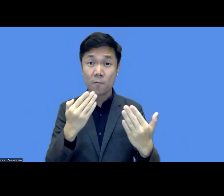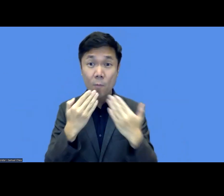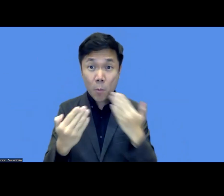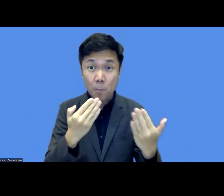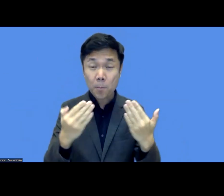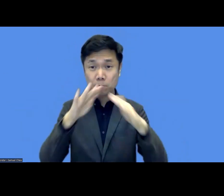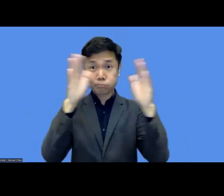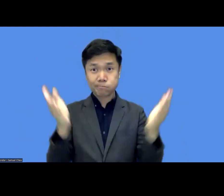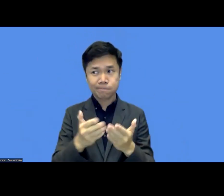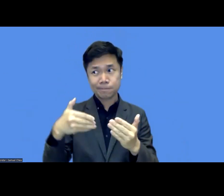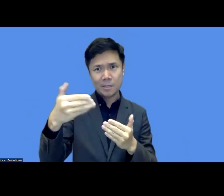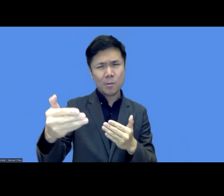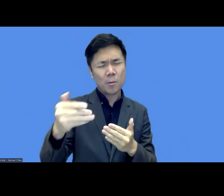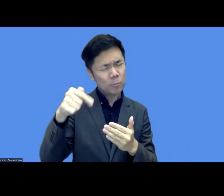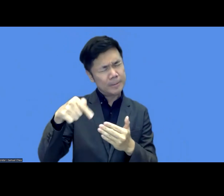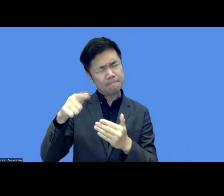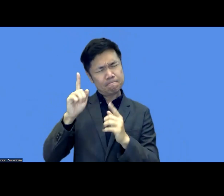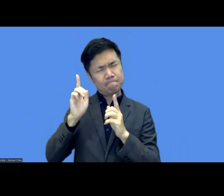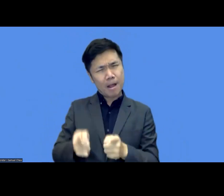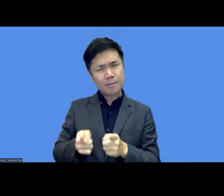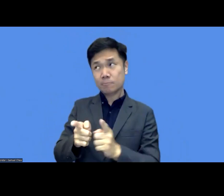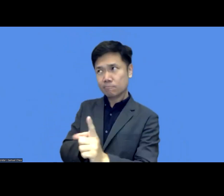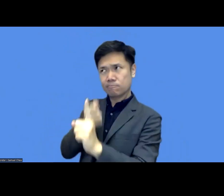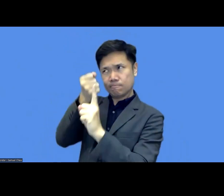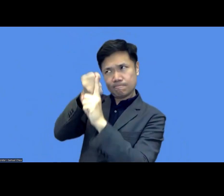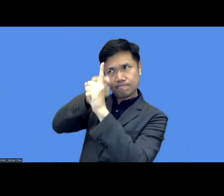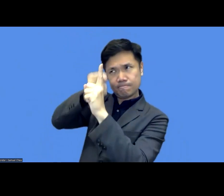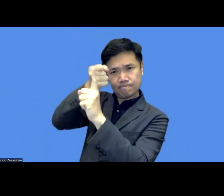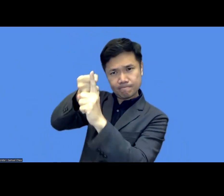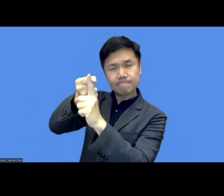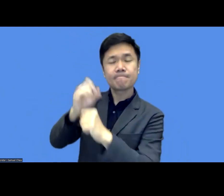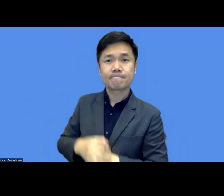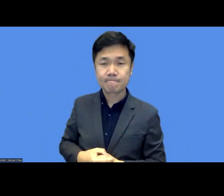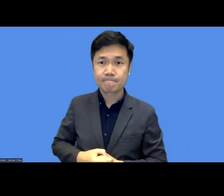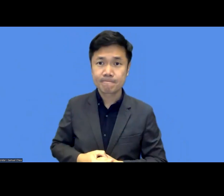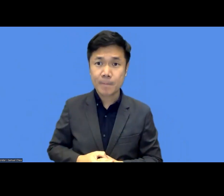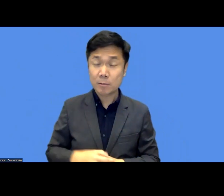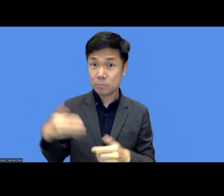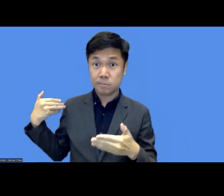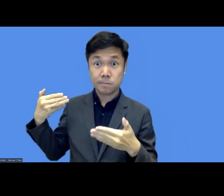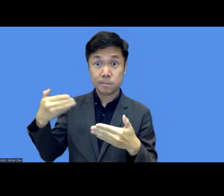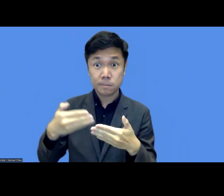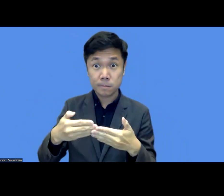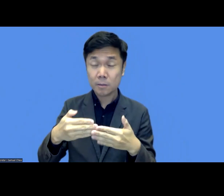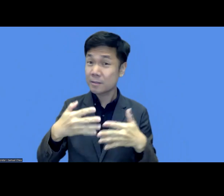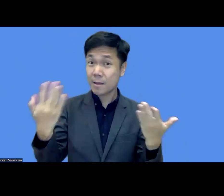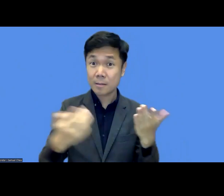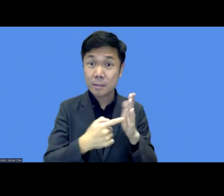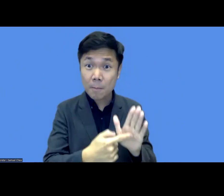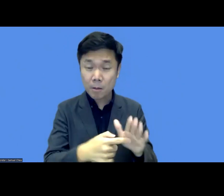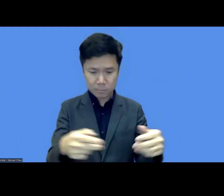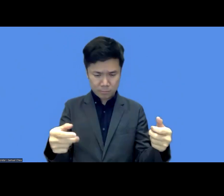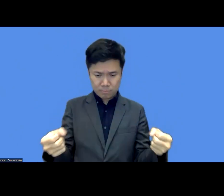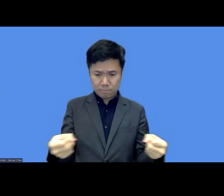Sería muy importante de mantener este nivel de accesibilidad alto y tener